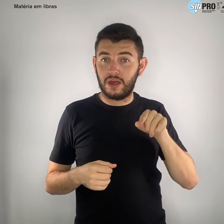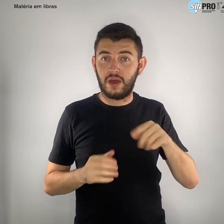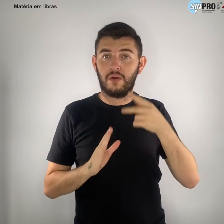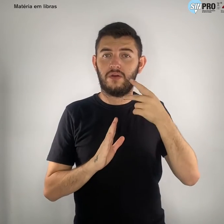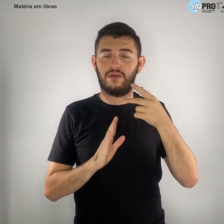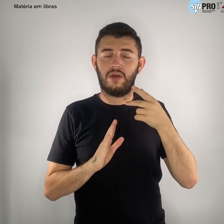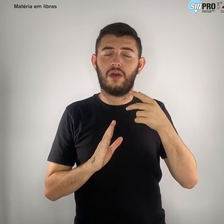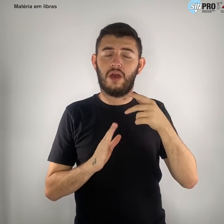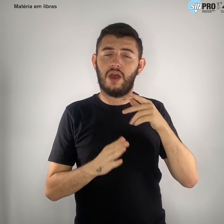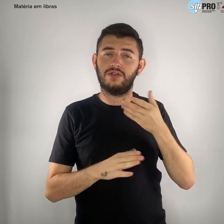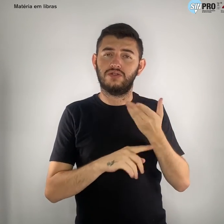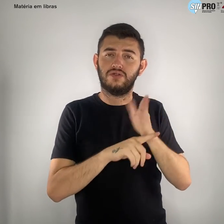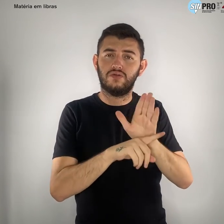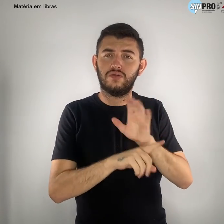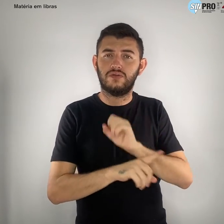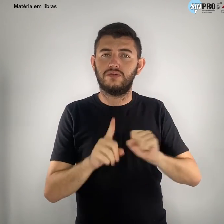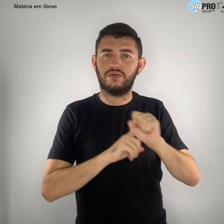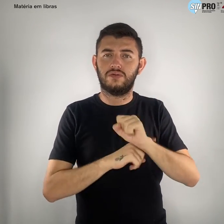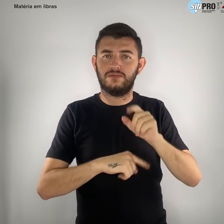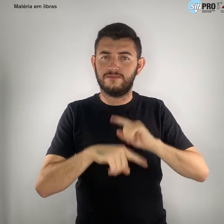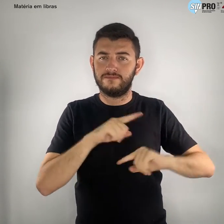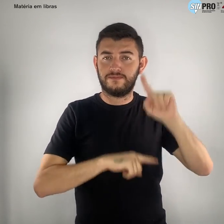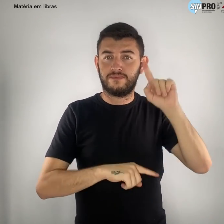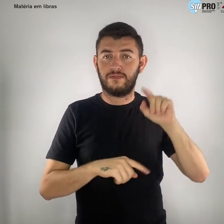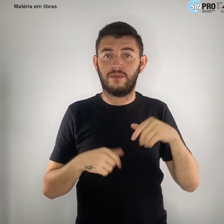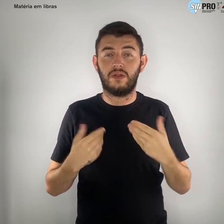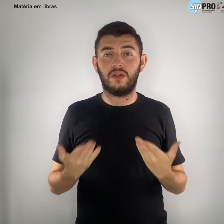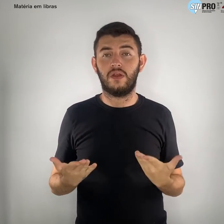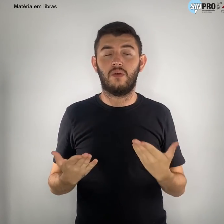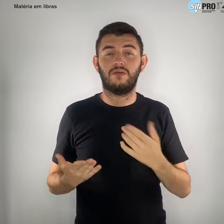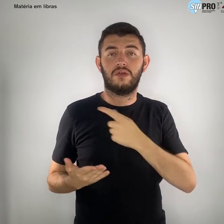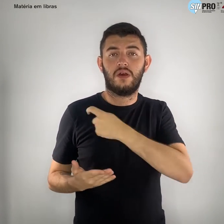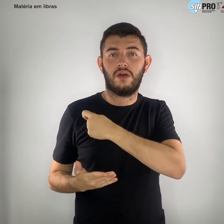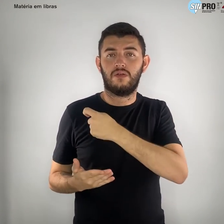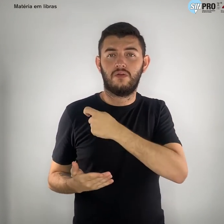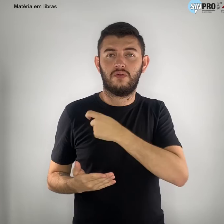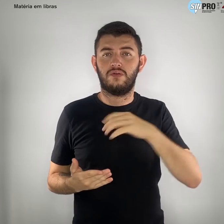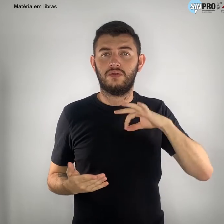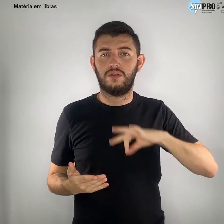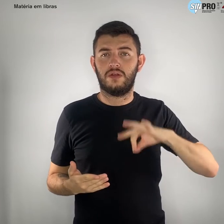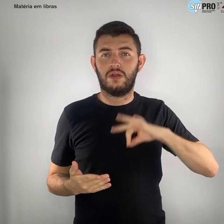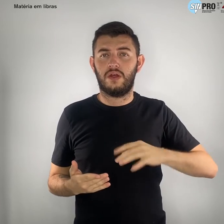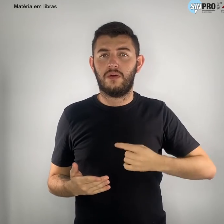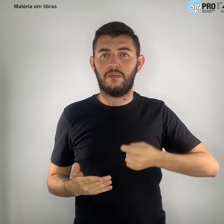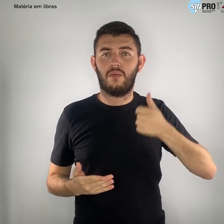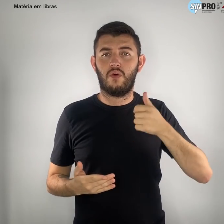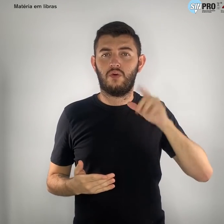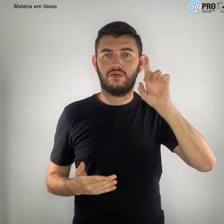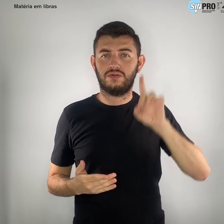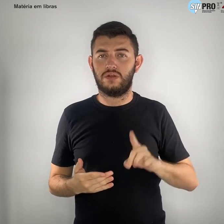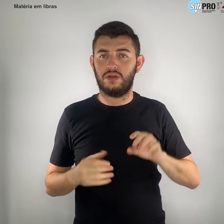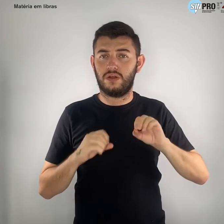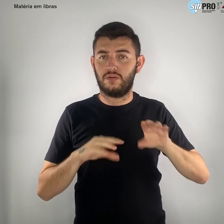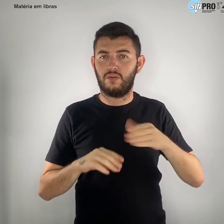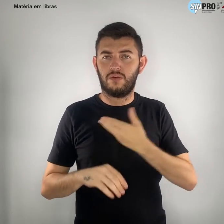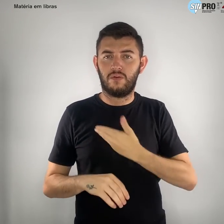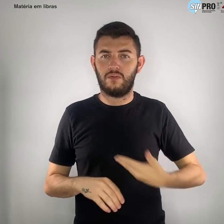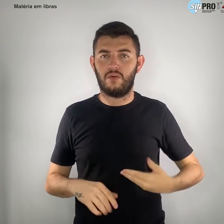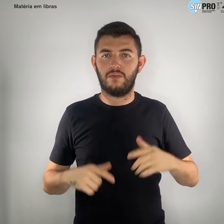deixado centenas de estudantes de baixa renda sem o direito à educação pública. Em ano